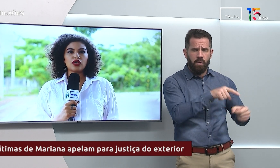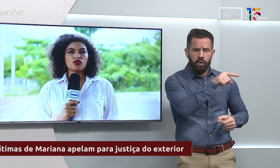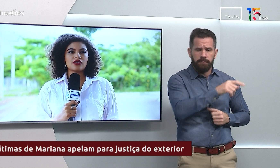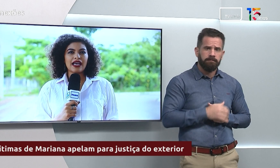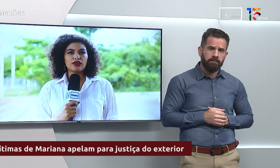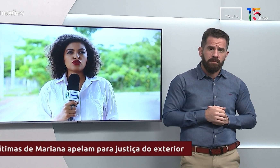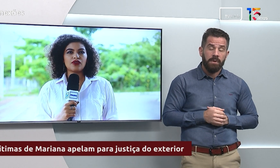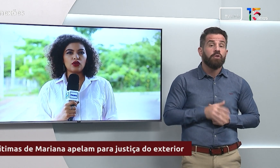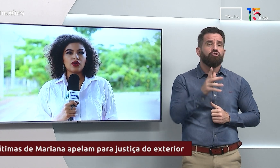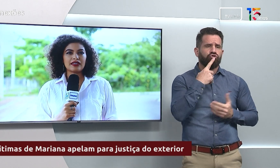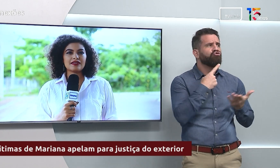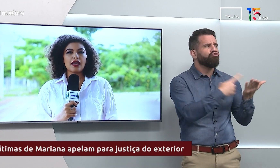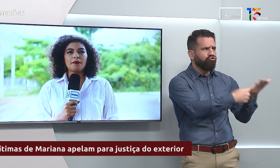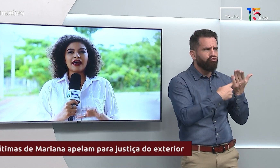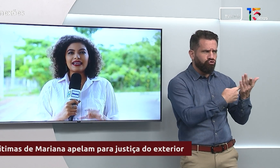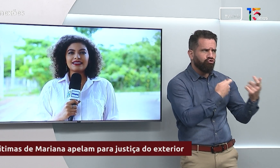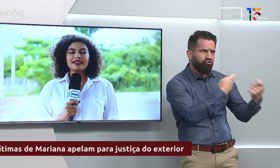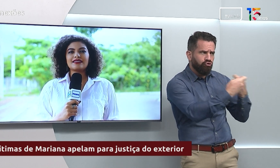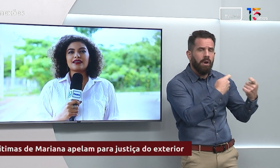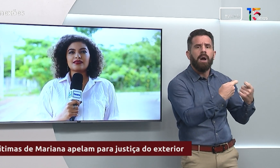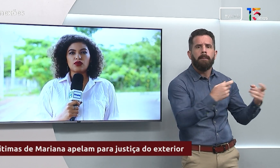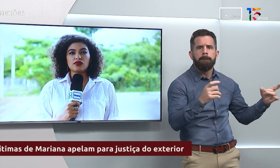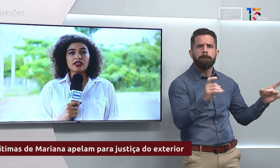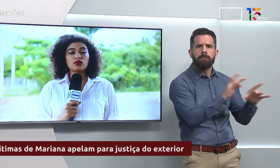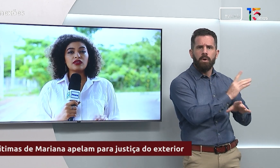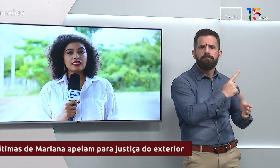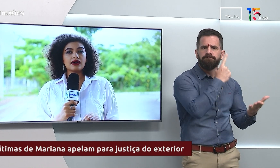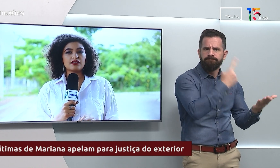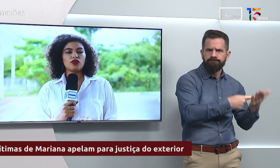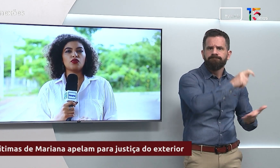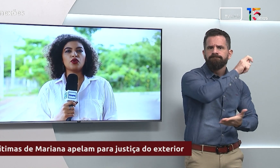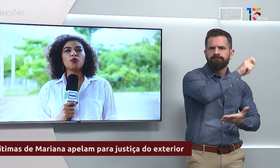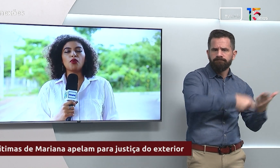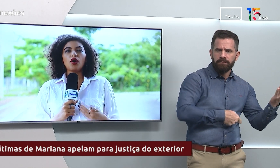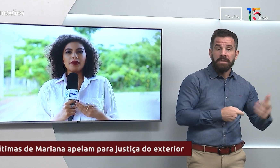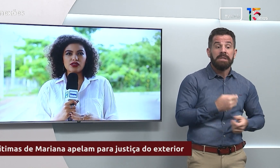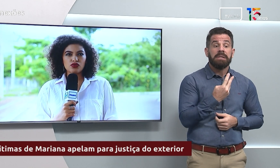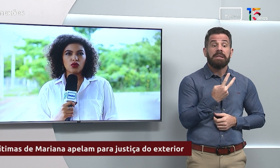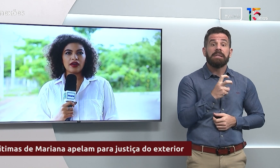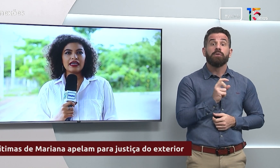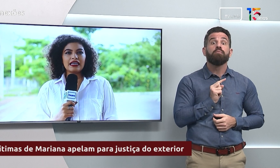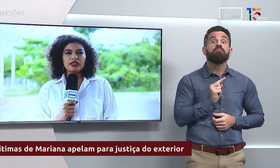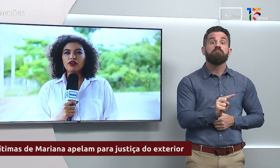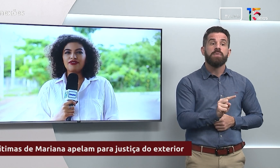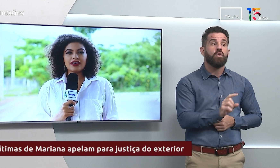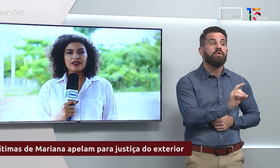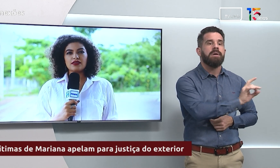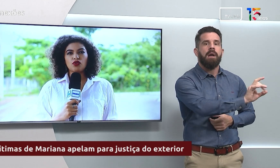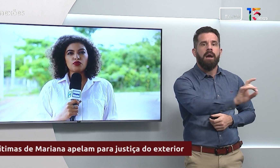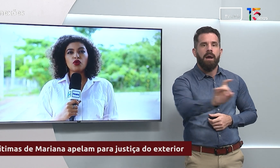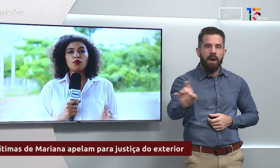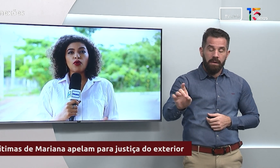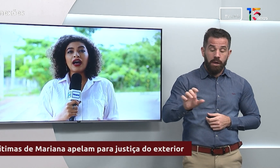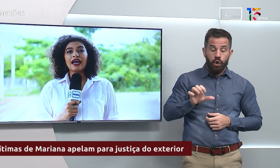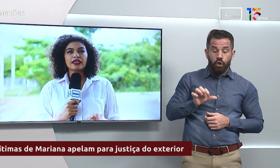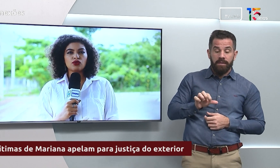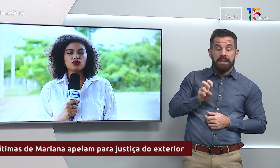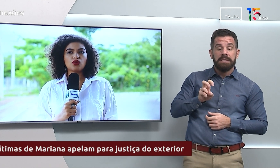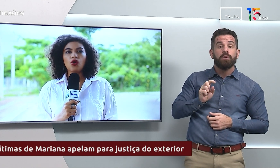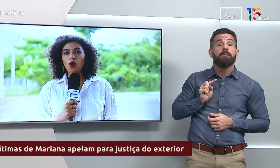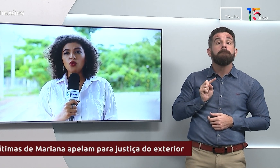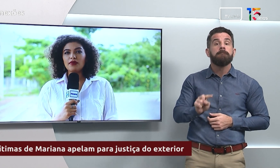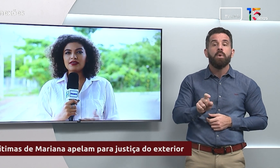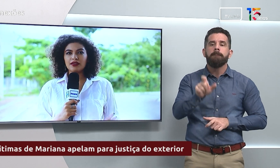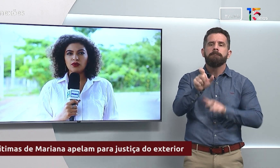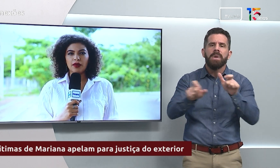foram negociados valores para a indenização, sendo 35 mil por pessoa e 95 mil por